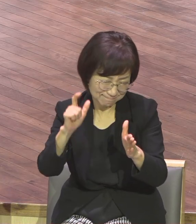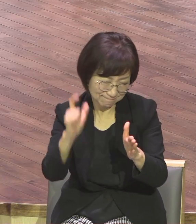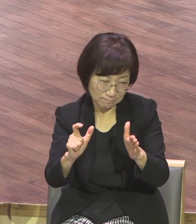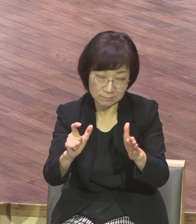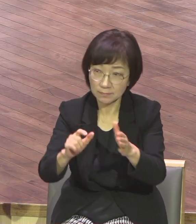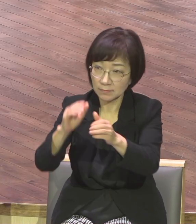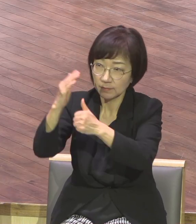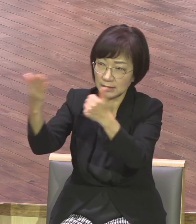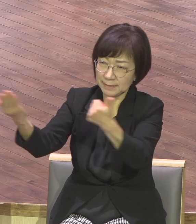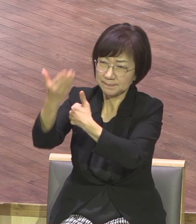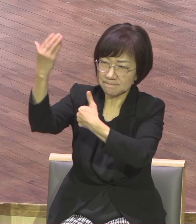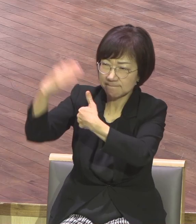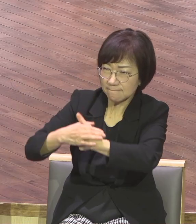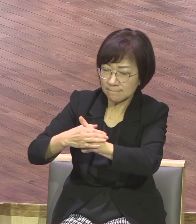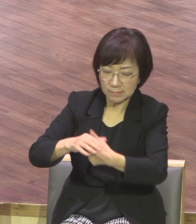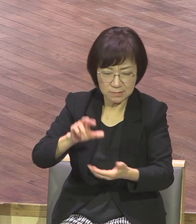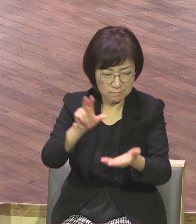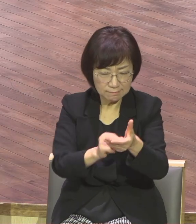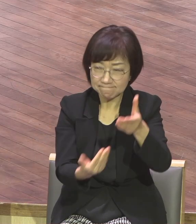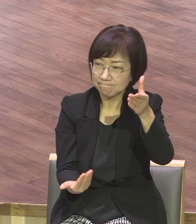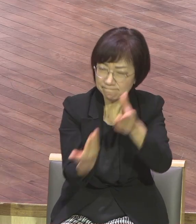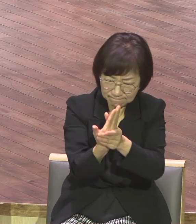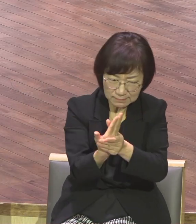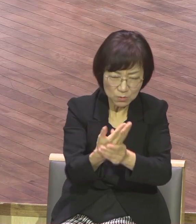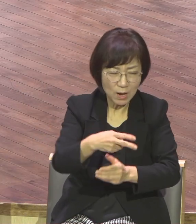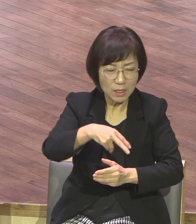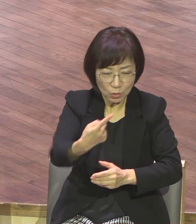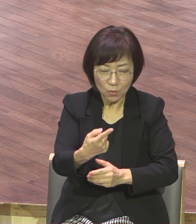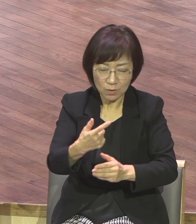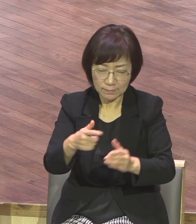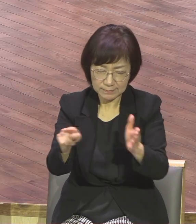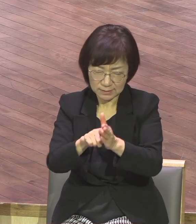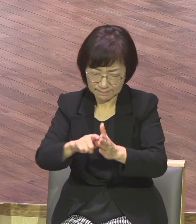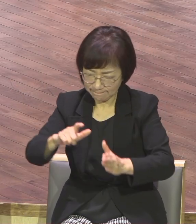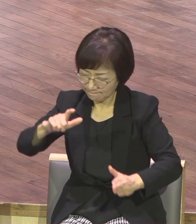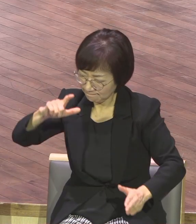사명을 감당하는 이런 사람, 이게